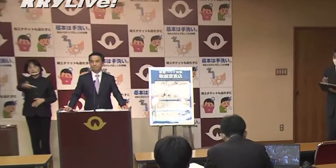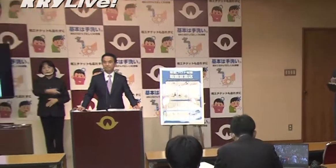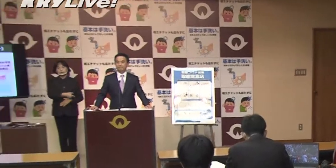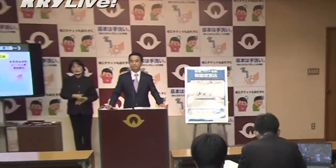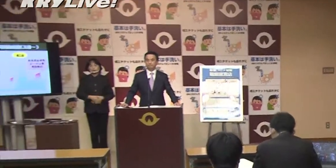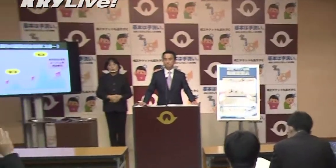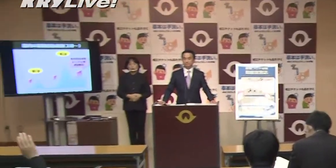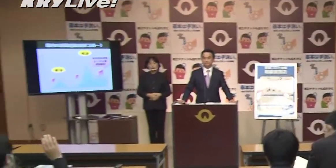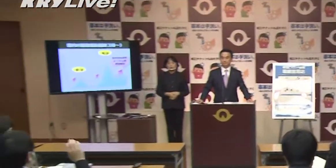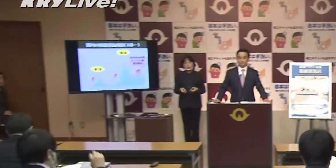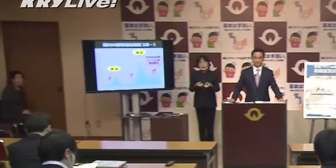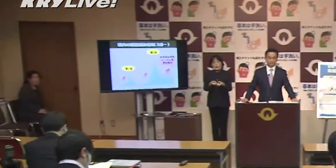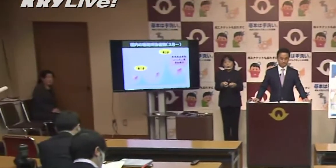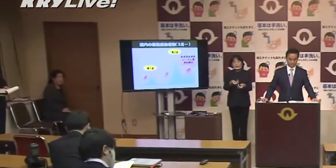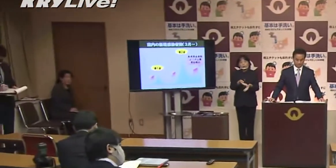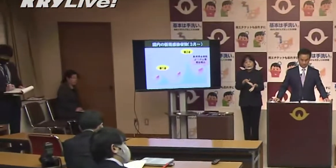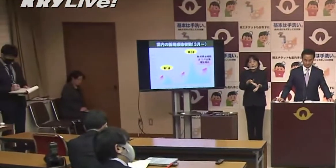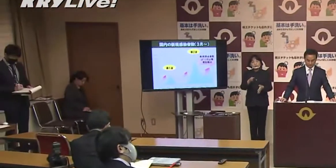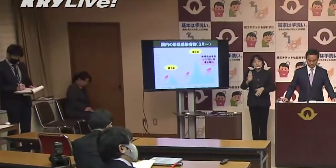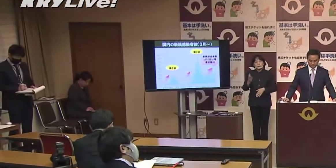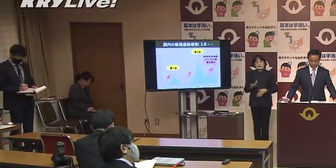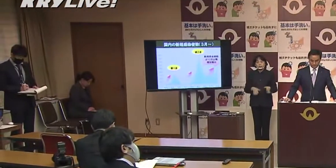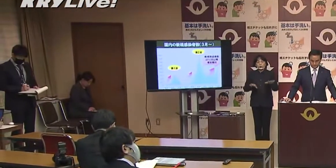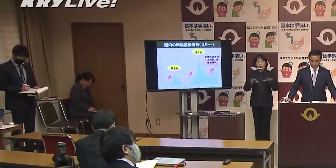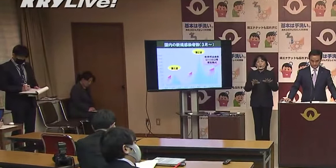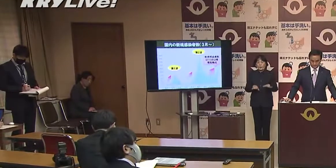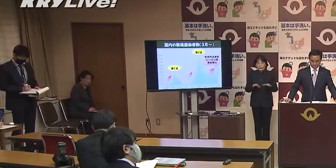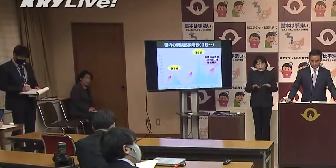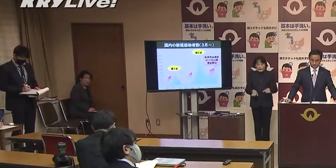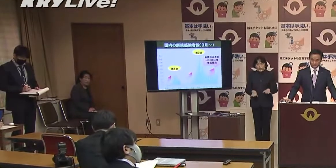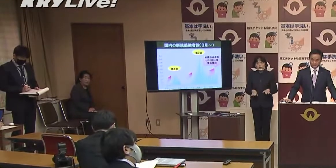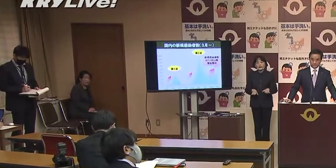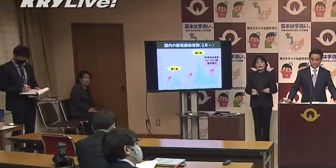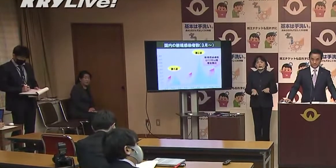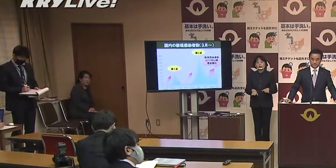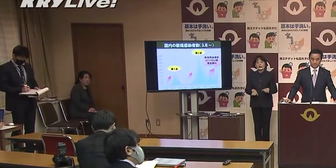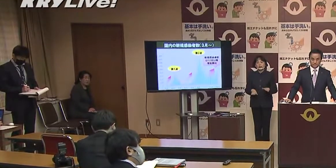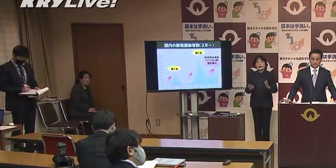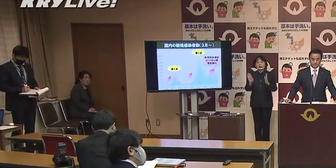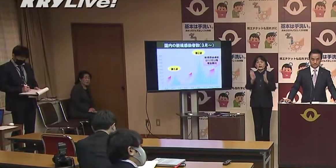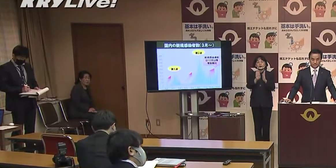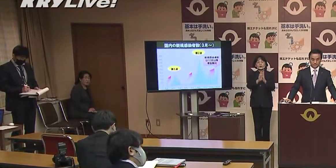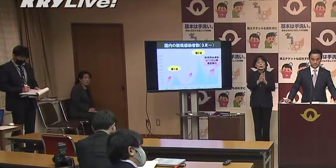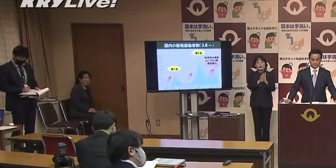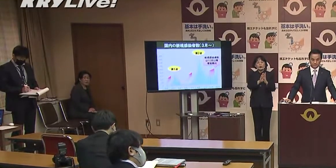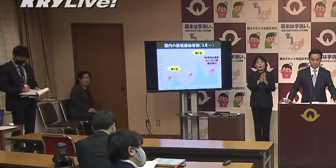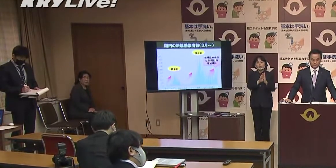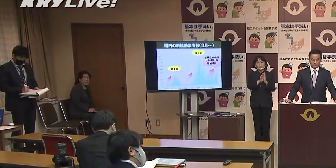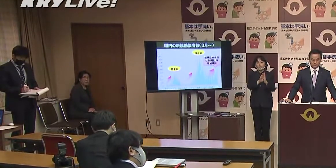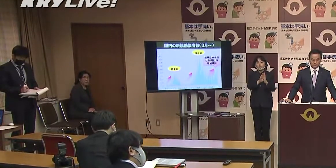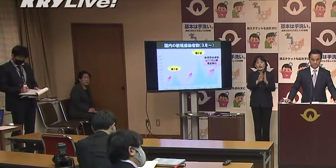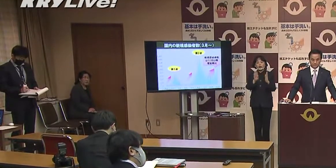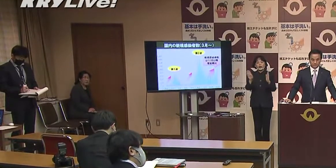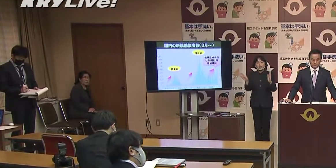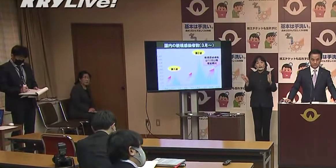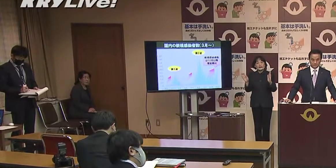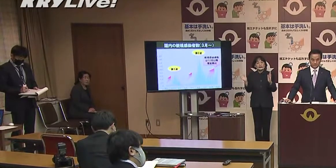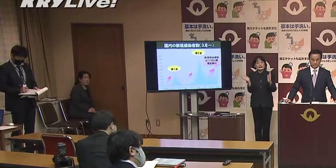でちょっと細かい話になったんですけど、その今回の店っていうのはドアを開けてはいなかったというのでしょう